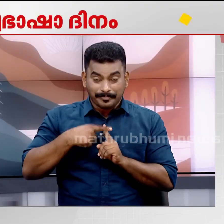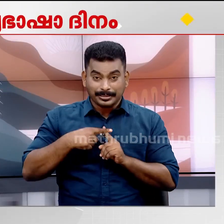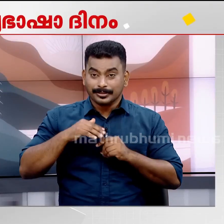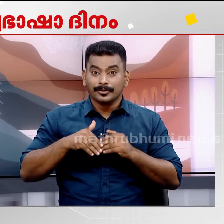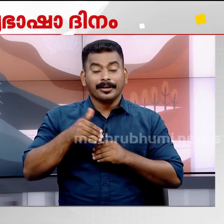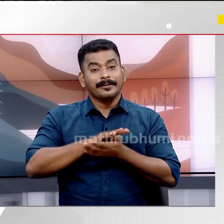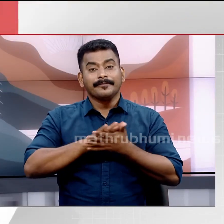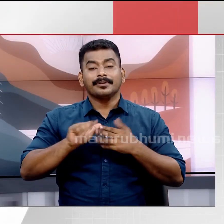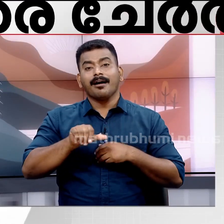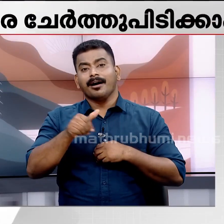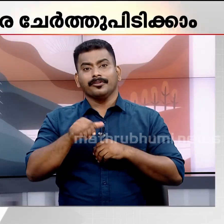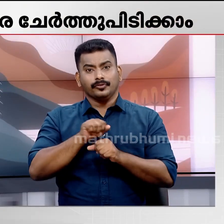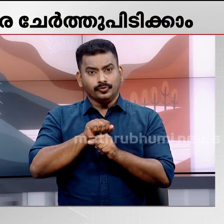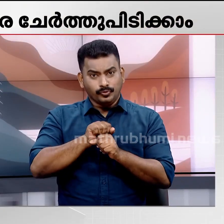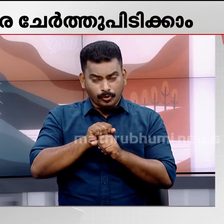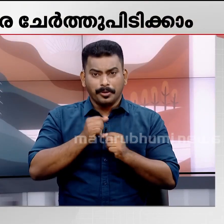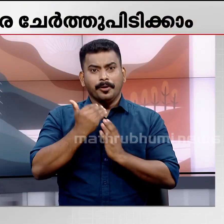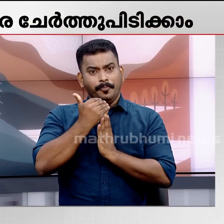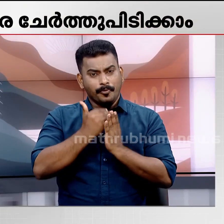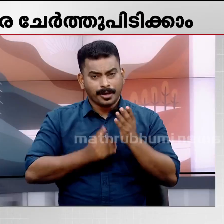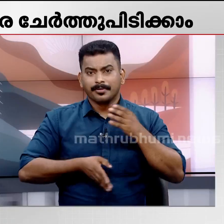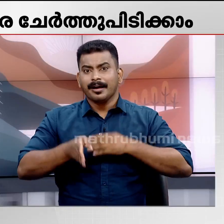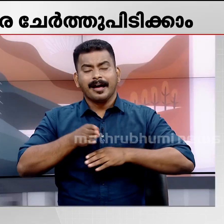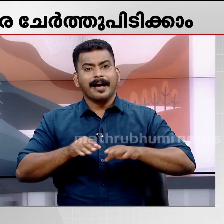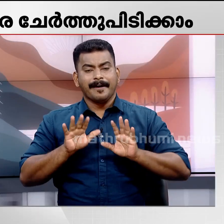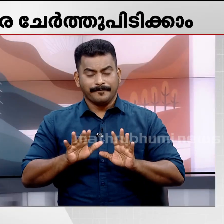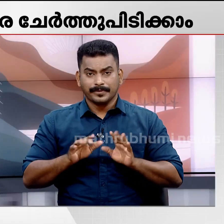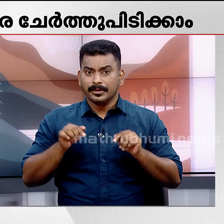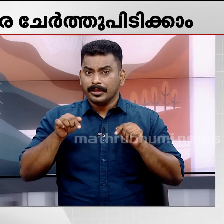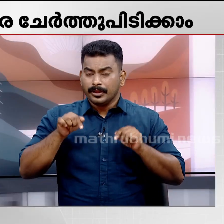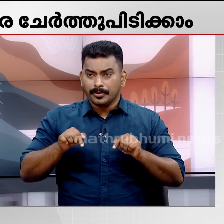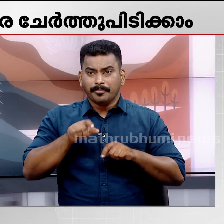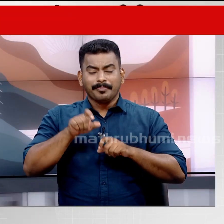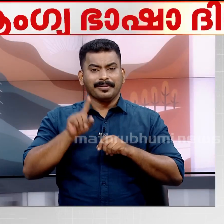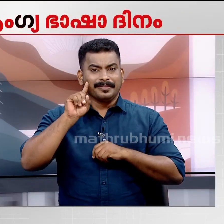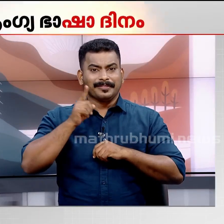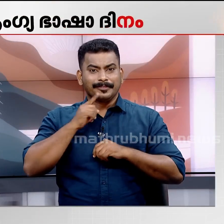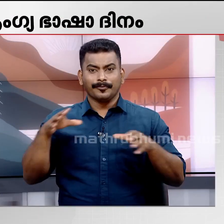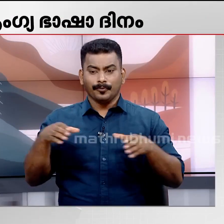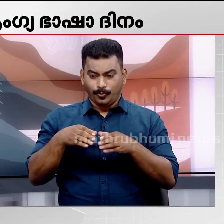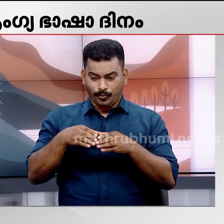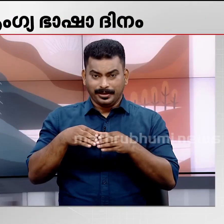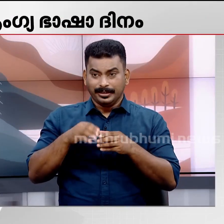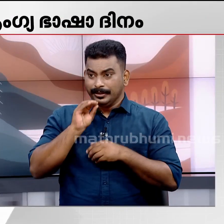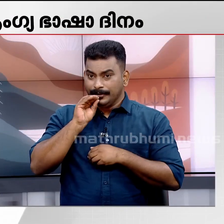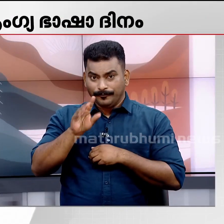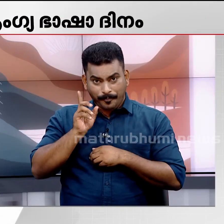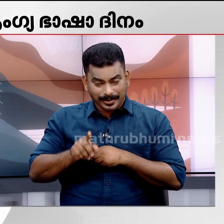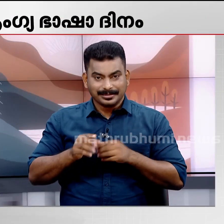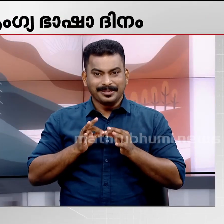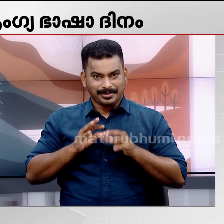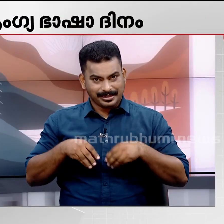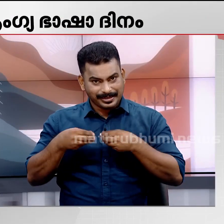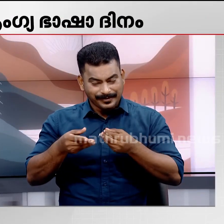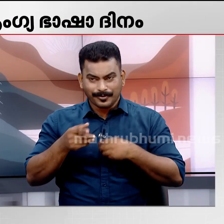ഇത് കഴിഞ്ഞാലും അത്തരത്തിൽ ഒരുപാട് ഇവൻറ്റ്സ് പങ്കുവയ്ക്കാനുള്ള, അതിൽ ഒരുപക്ഷെ അവരനുഭവിക്കുന്ന, അല്ലെങ്കിൽ ഈ വിവരങ്ങൾ അവർ തിരിച്ചറിയുമ്പോൾ അവരനുഭവിക്കുന്ന ഒരു